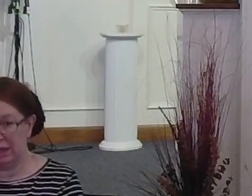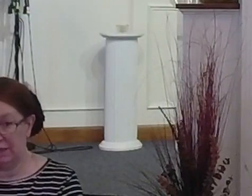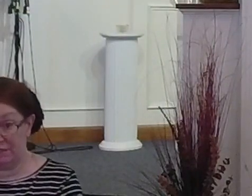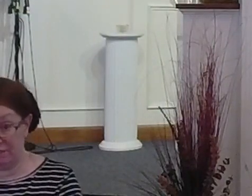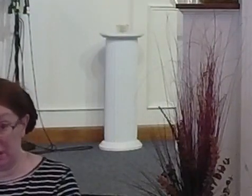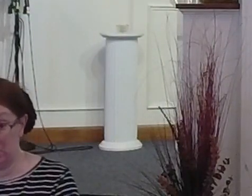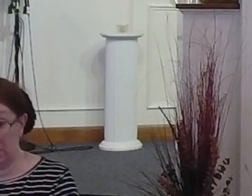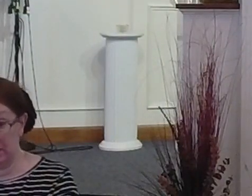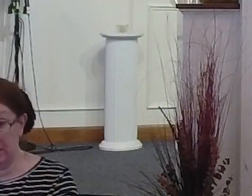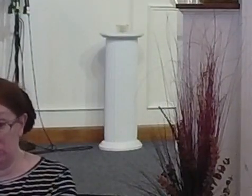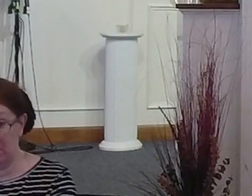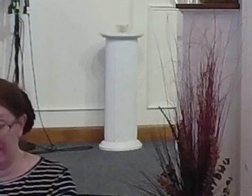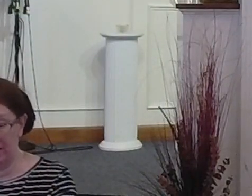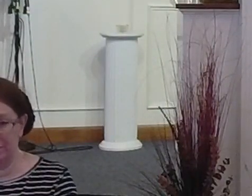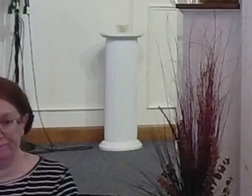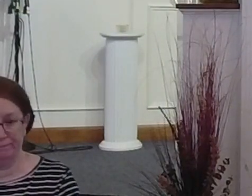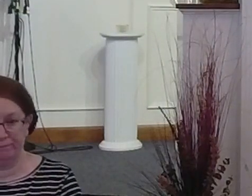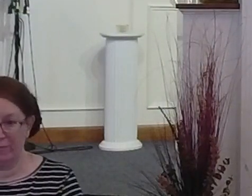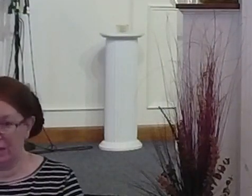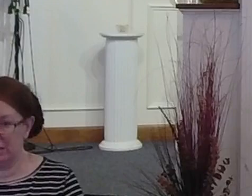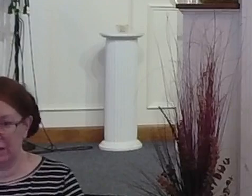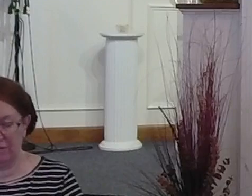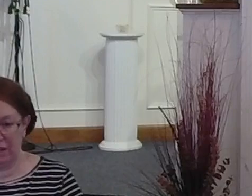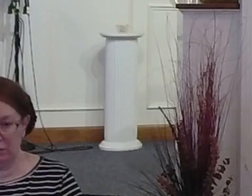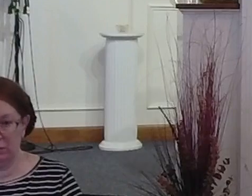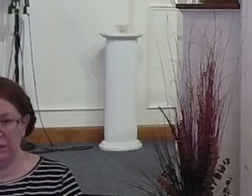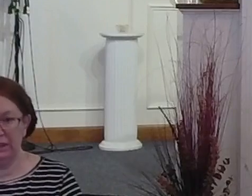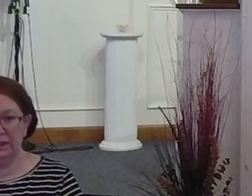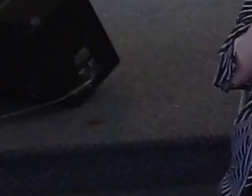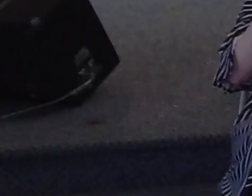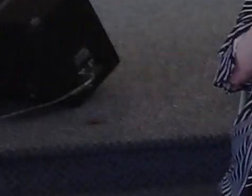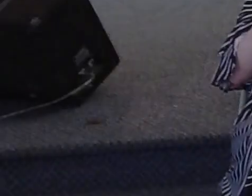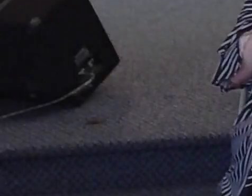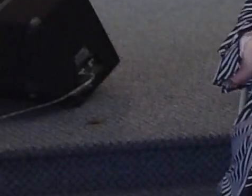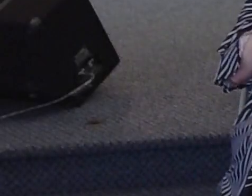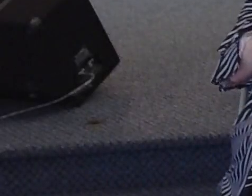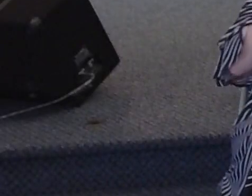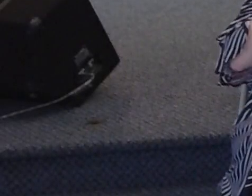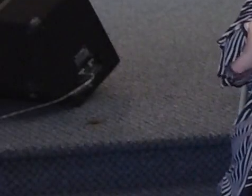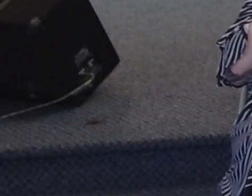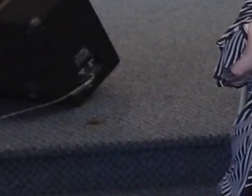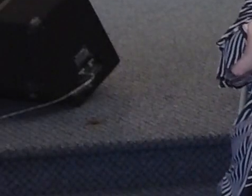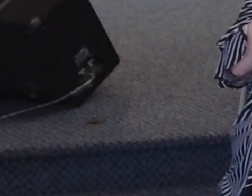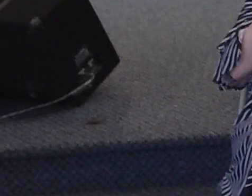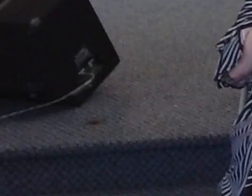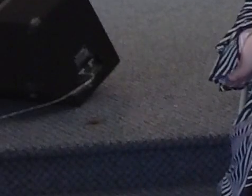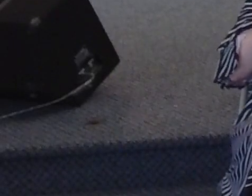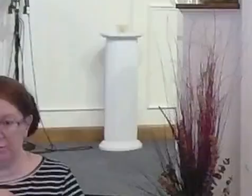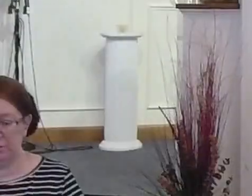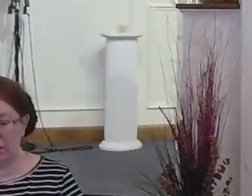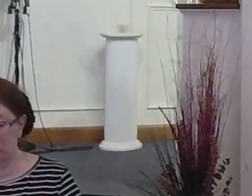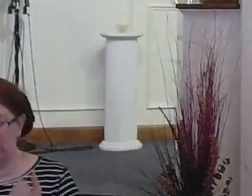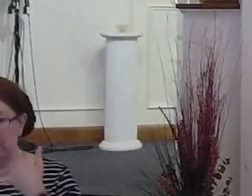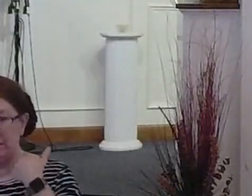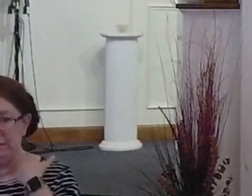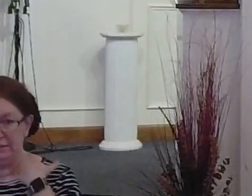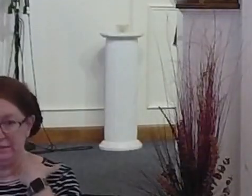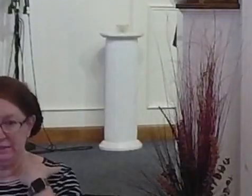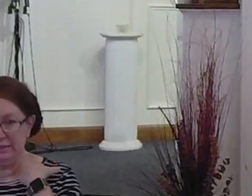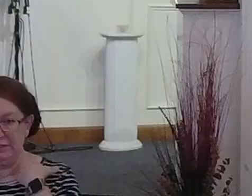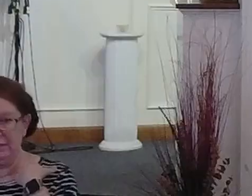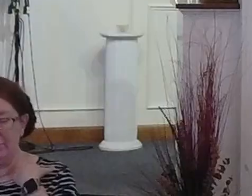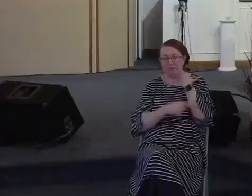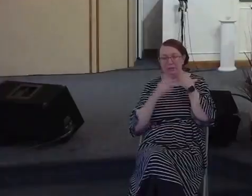Bueno, para mí, él tuvo que fallar para que yo pueda relacionarme. ¡No! Él sufrió. Él murió. Él